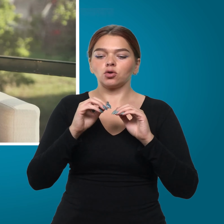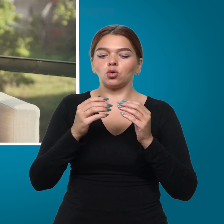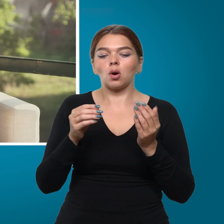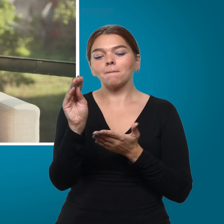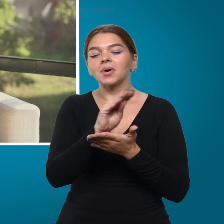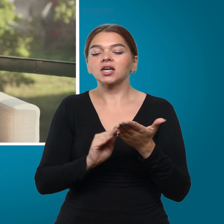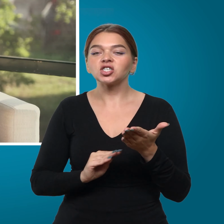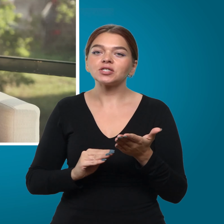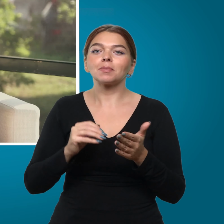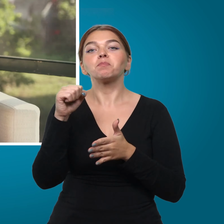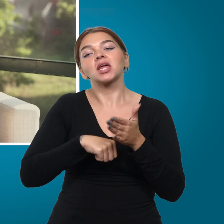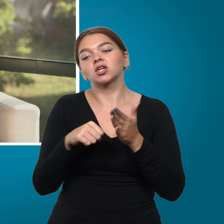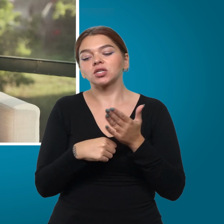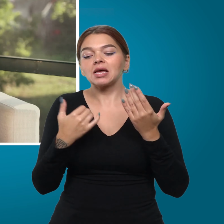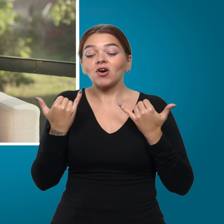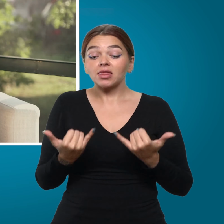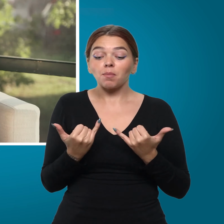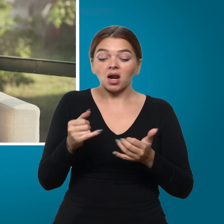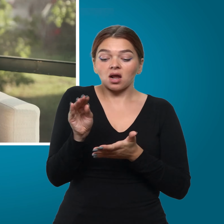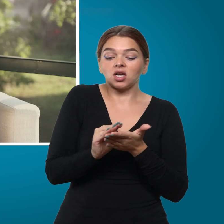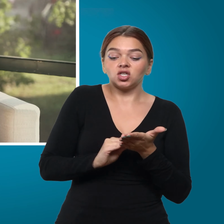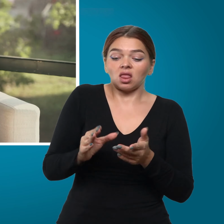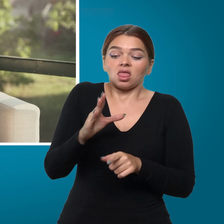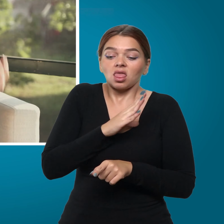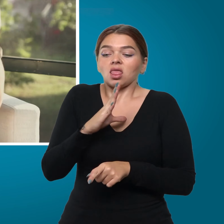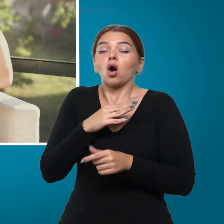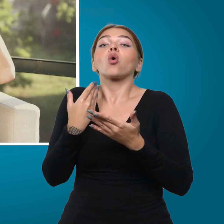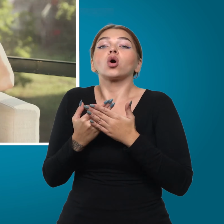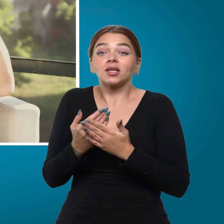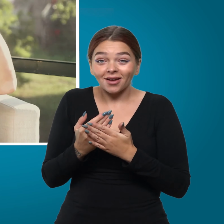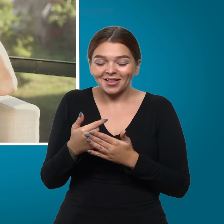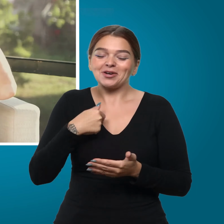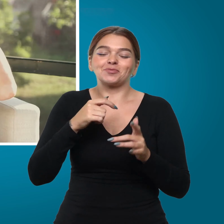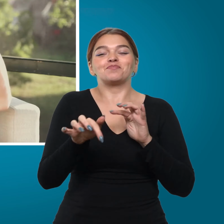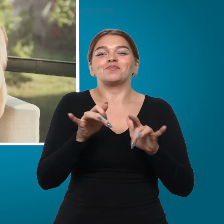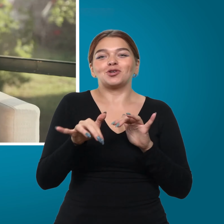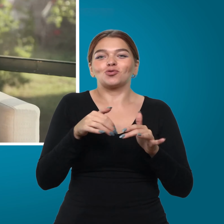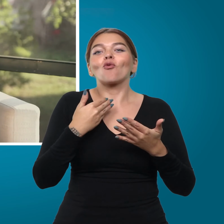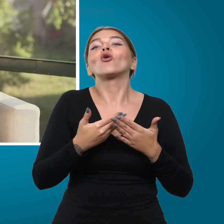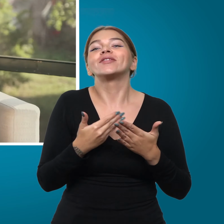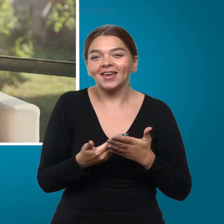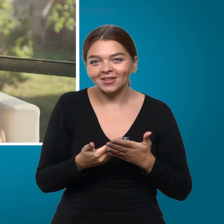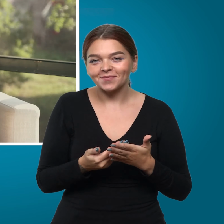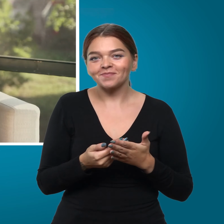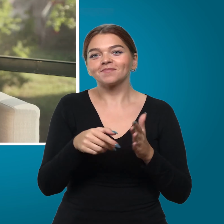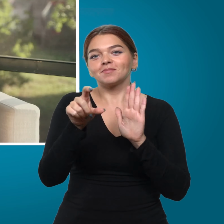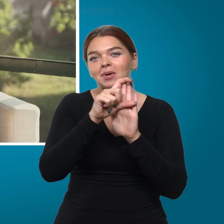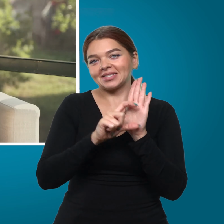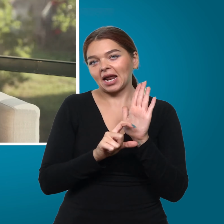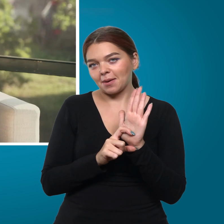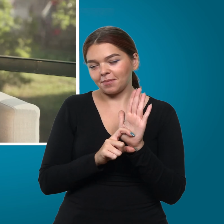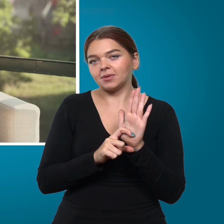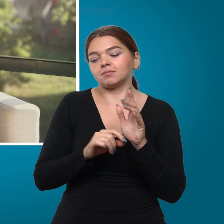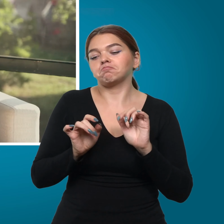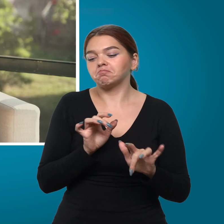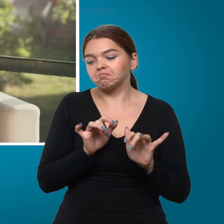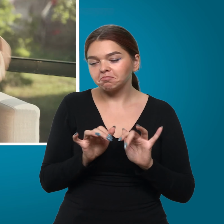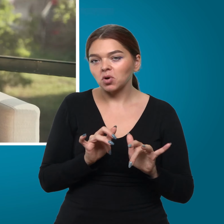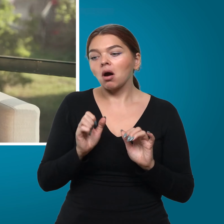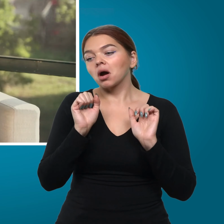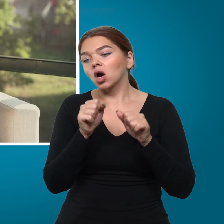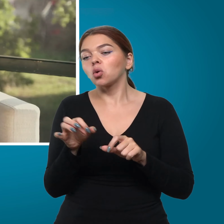jeigu reikėdavo kažkokį rašto darbą padaryti ir niekas nesirašo, tai aš per porą pastraipų išdedu viską, ką galvoju, kodėl man dabar nesirašo. Aš